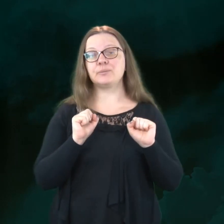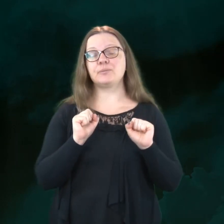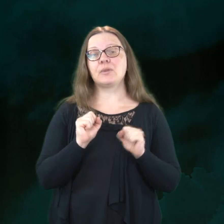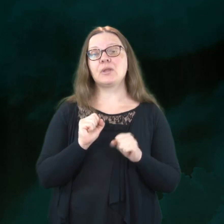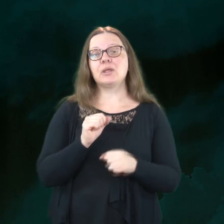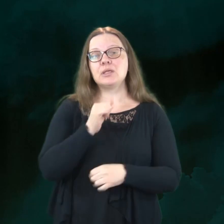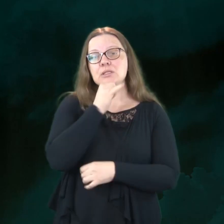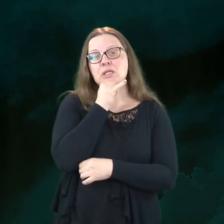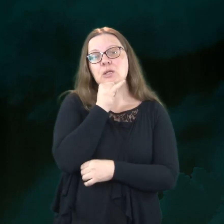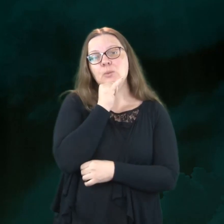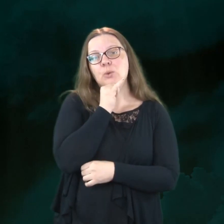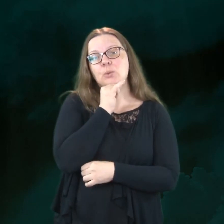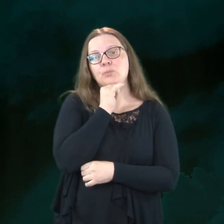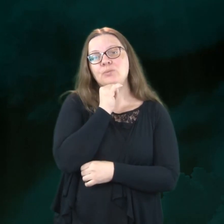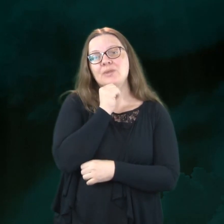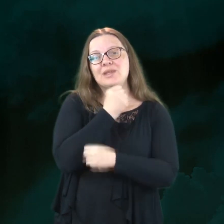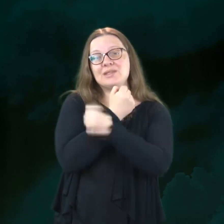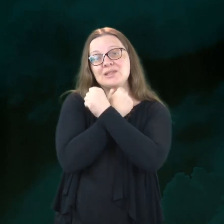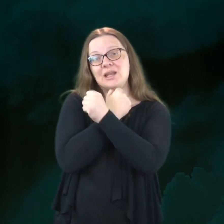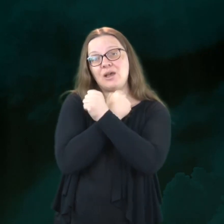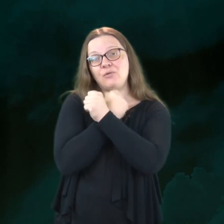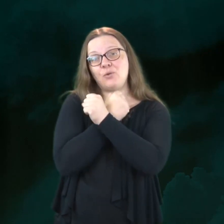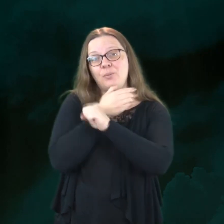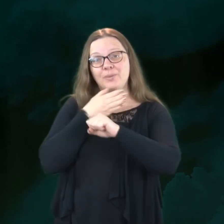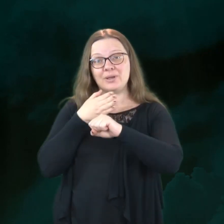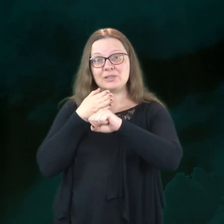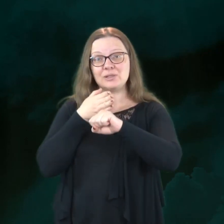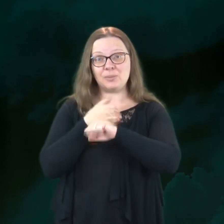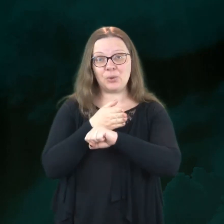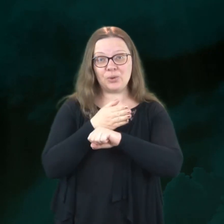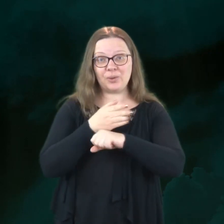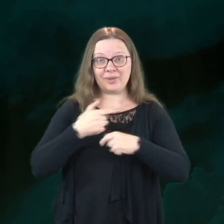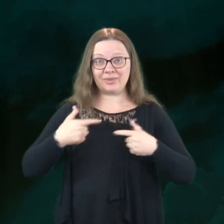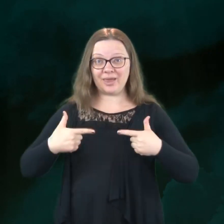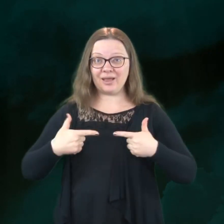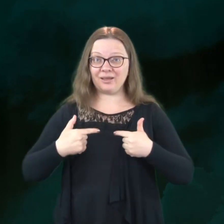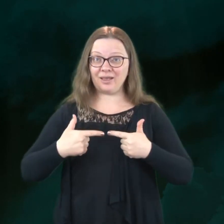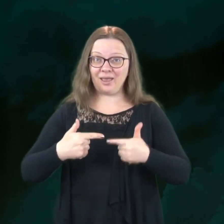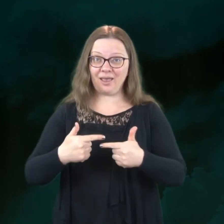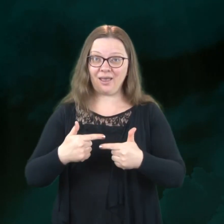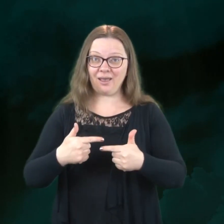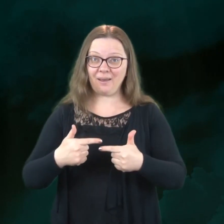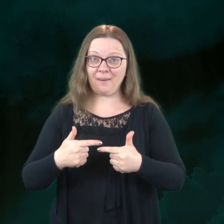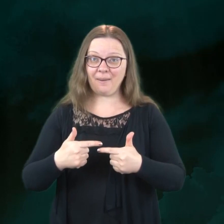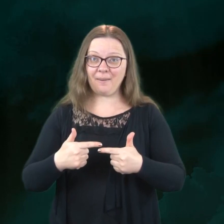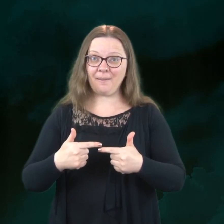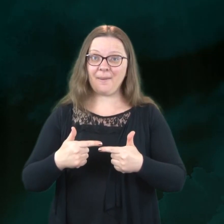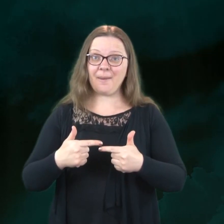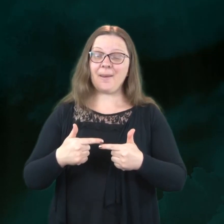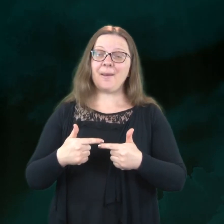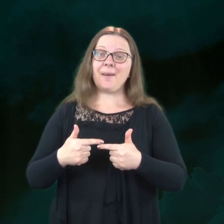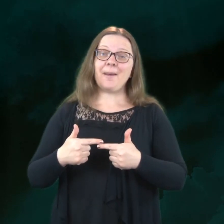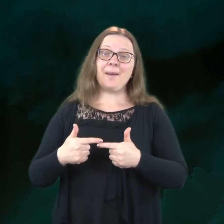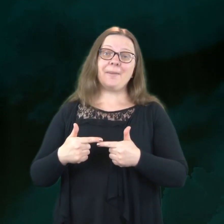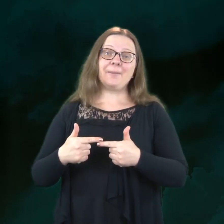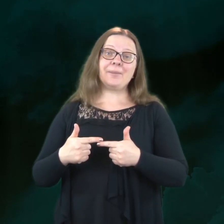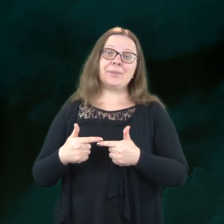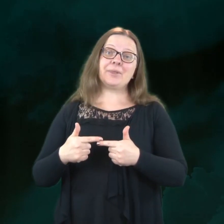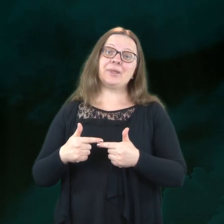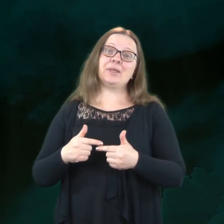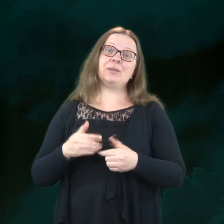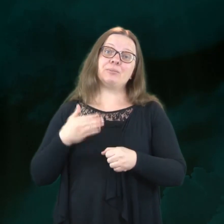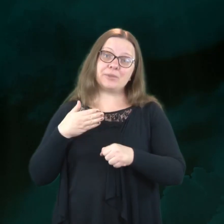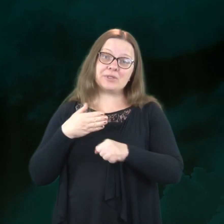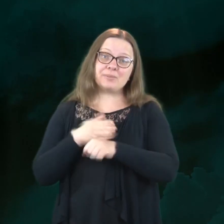escravo na Grécia, no Império Grego, não podia participar e tem que falar grego. E quem